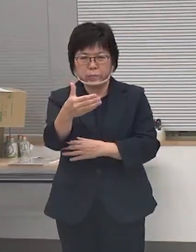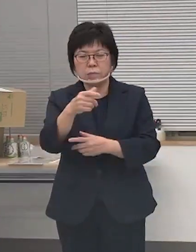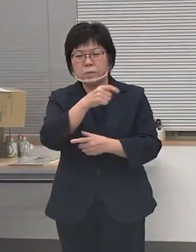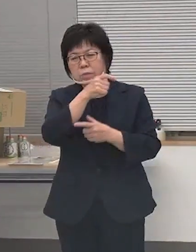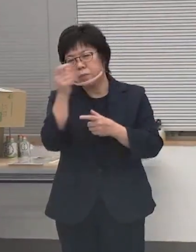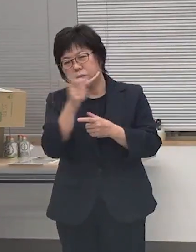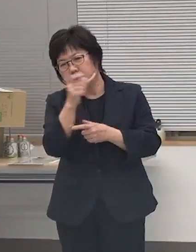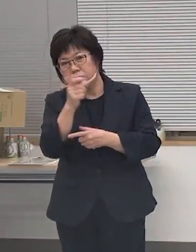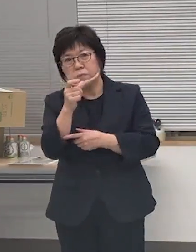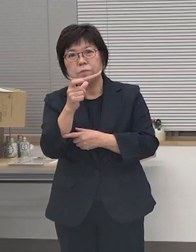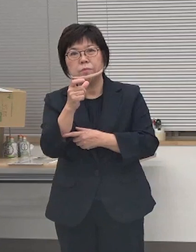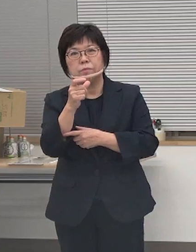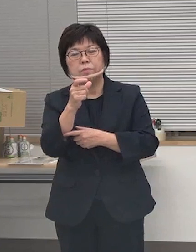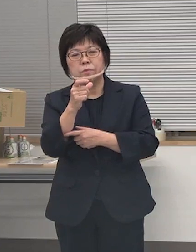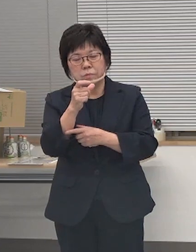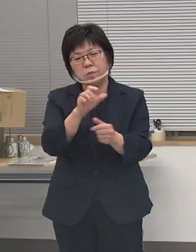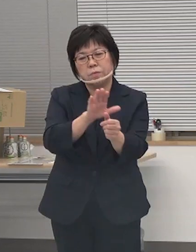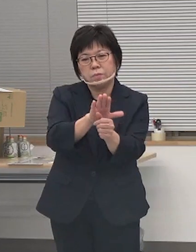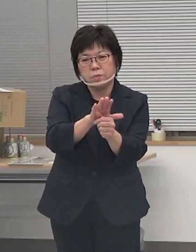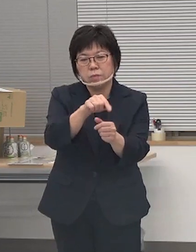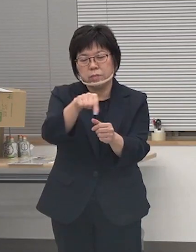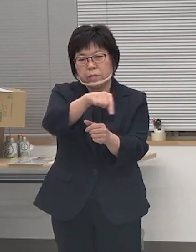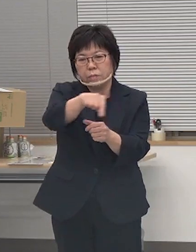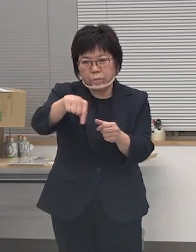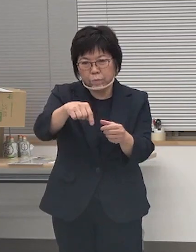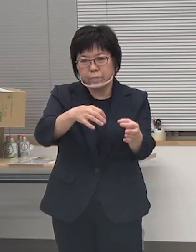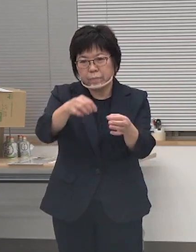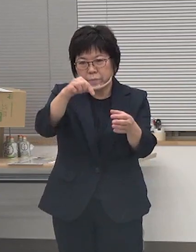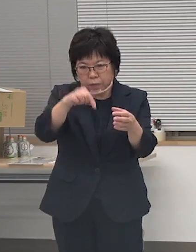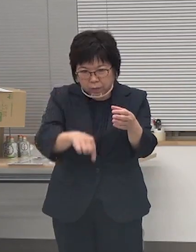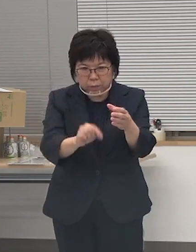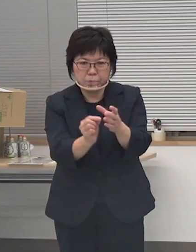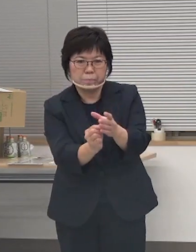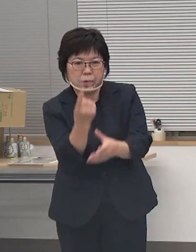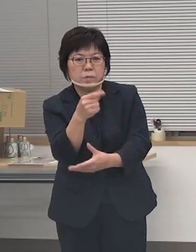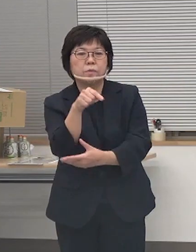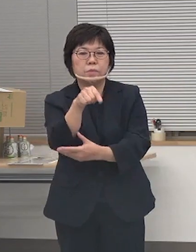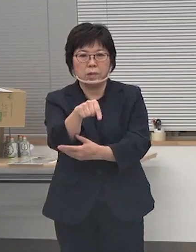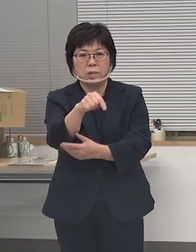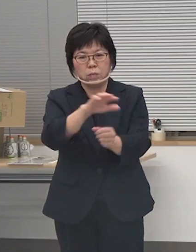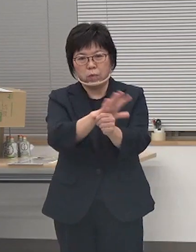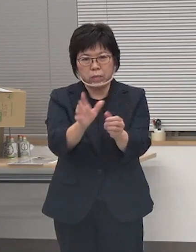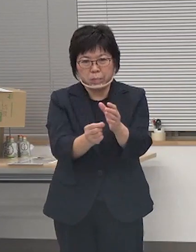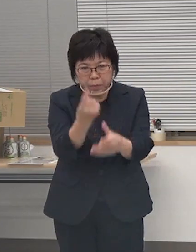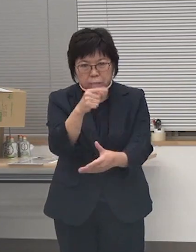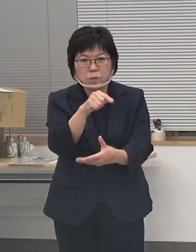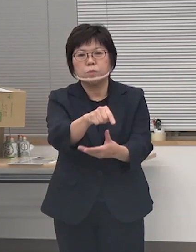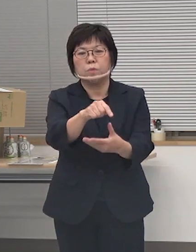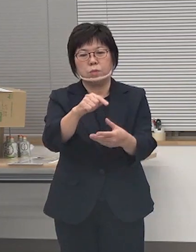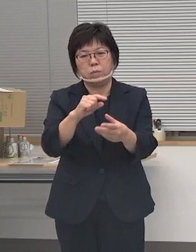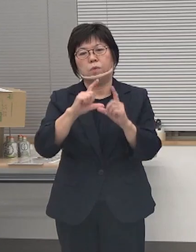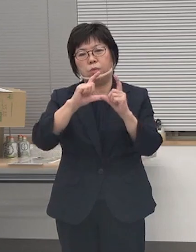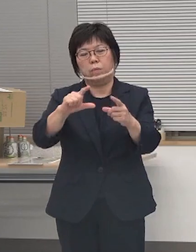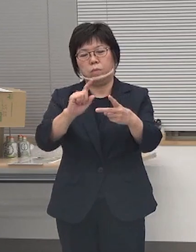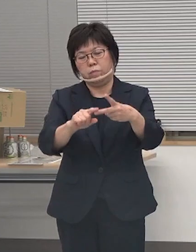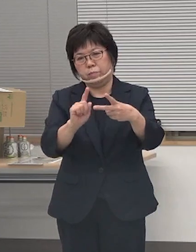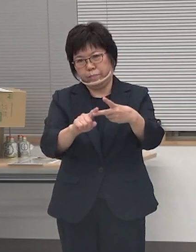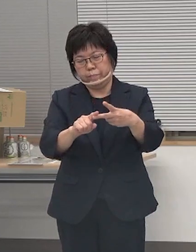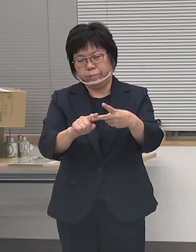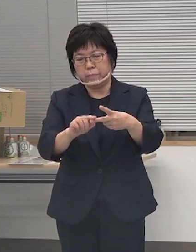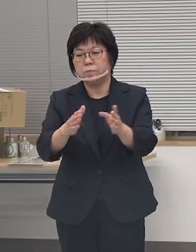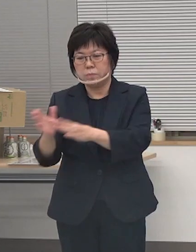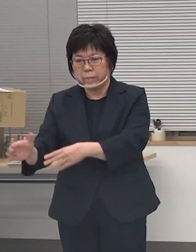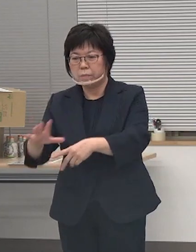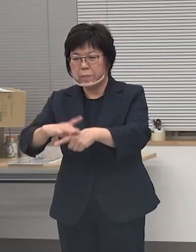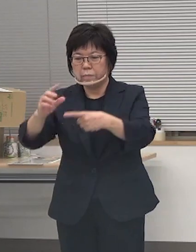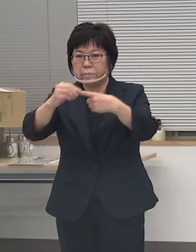する報告をお願いいたします。1点目の方からお話をさせていただきます。まず今